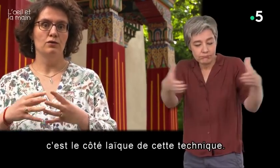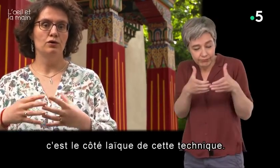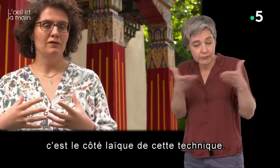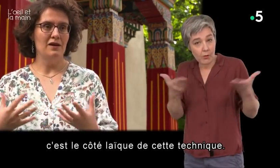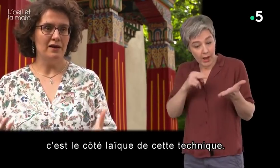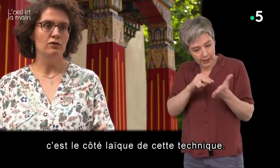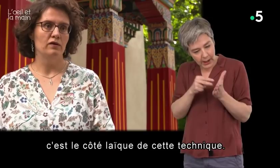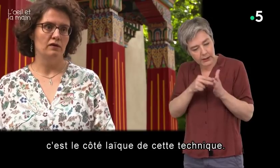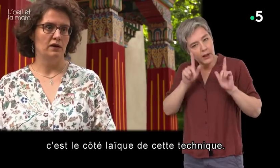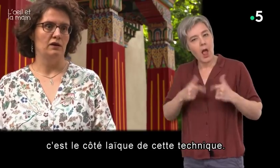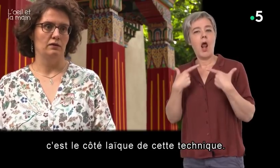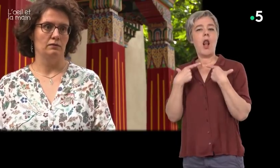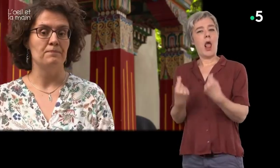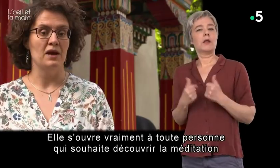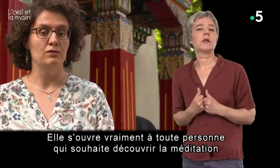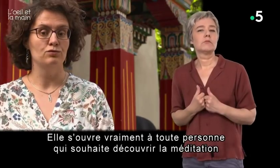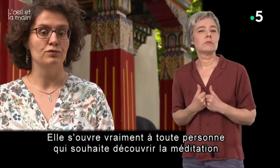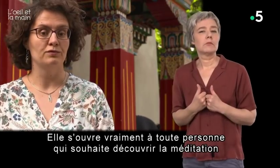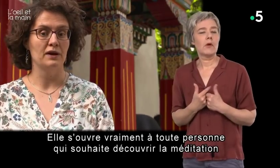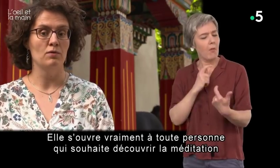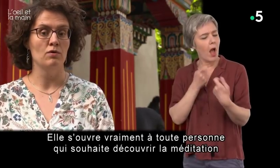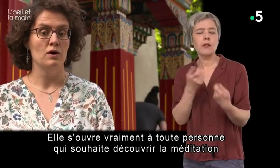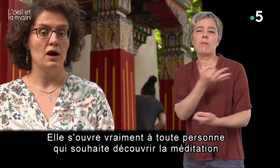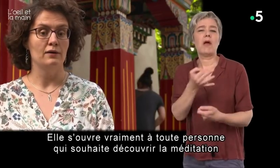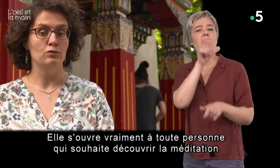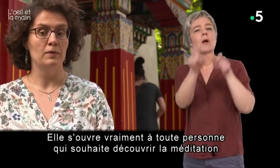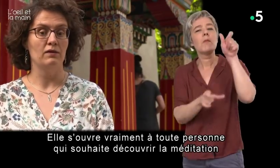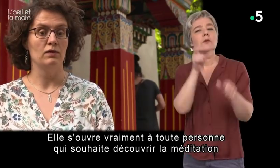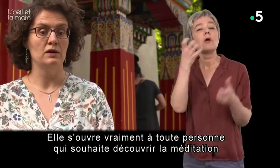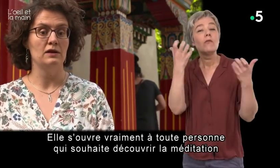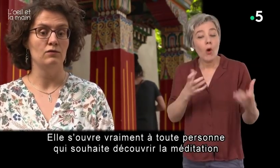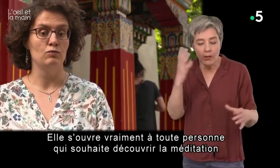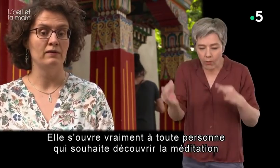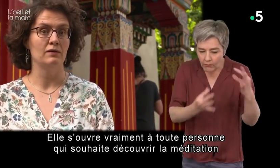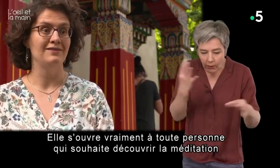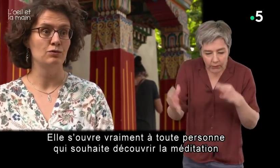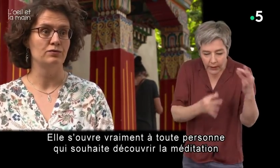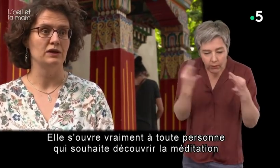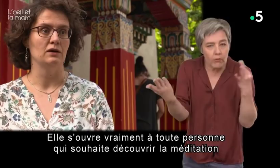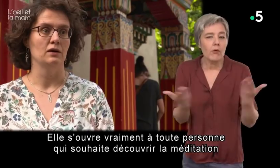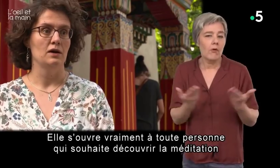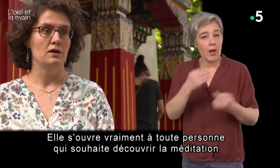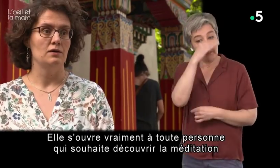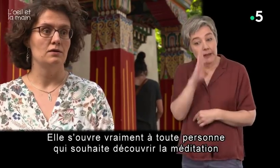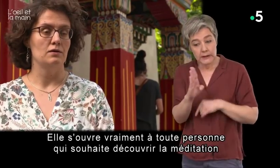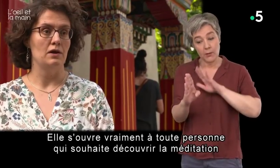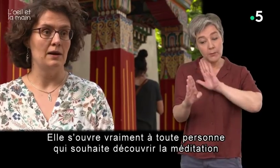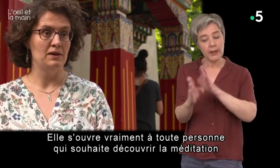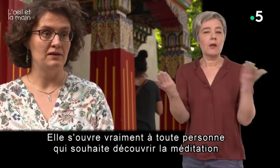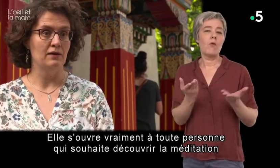le côté laïque de cette technique. Elle s'ouvre vraiment à toute personne qui souhaite découvrir la